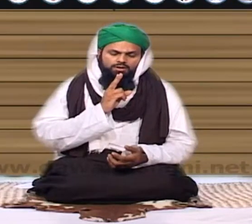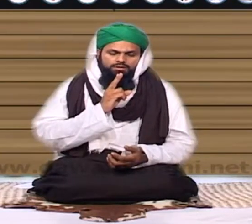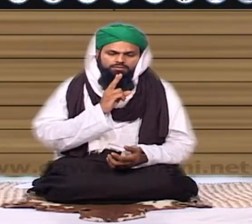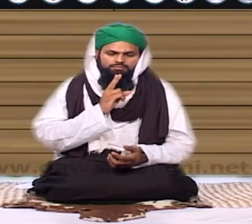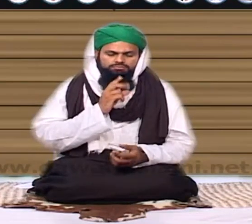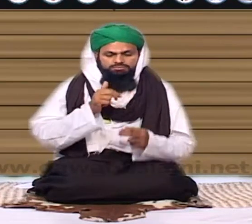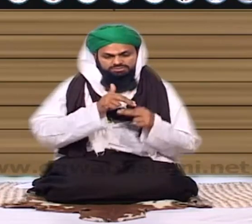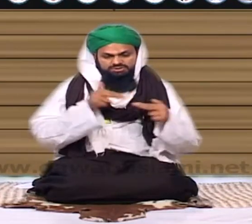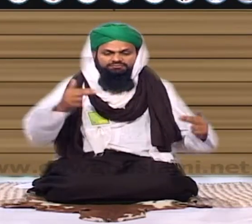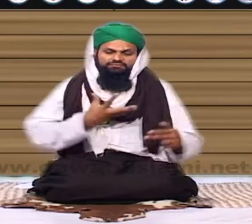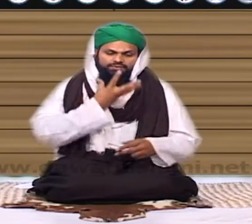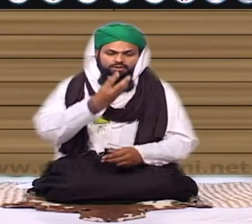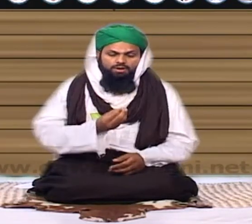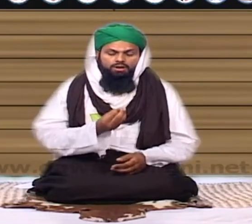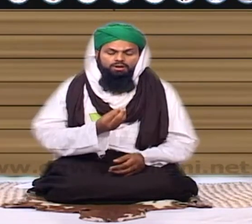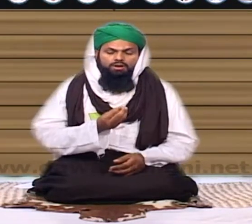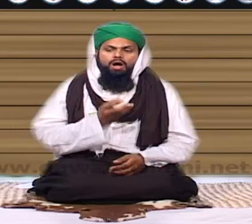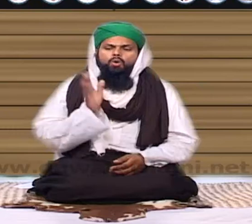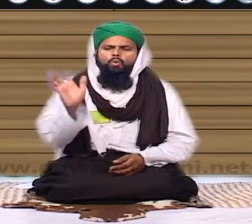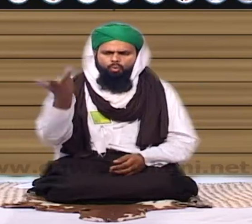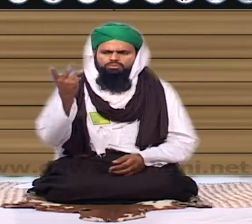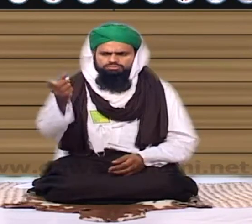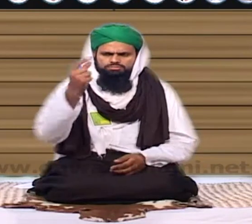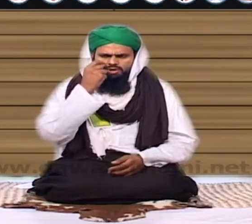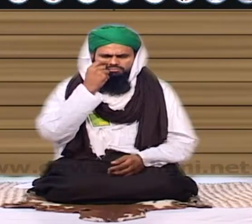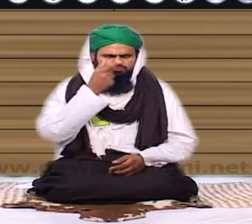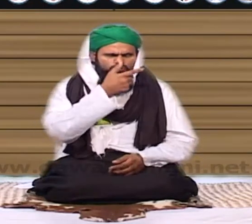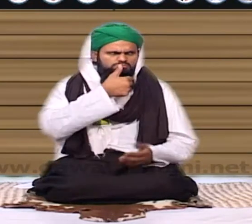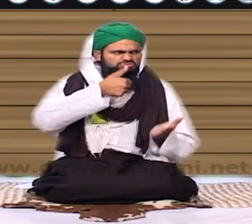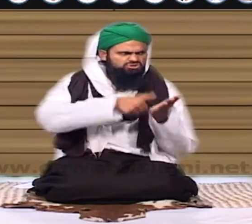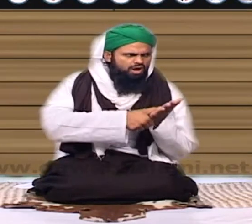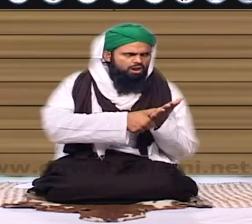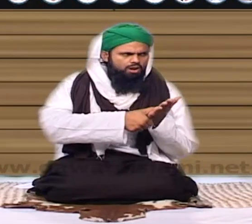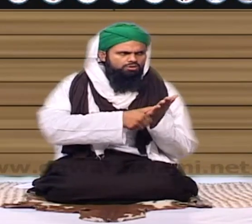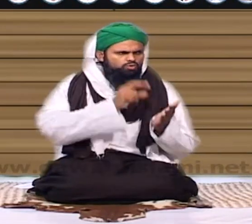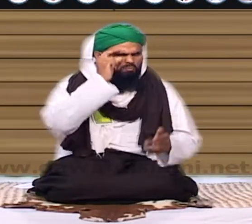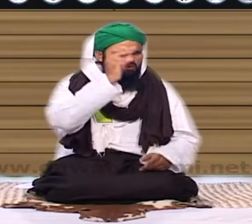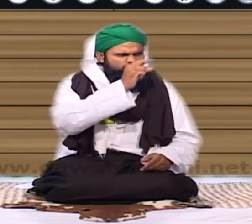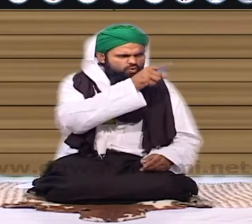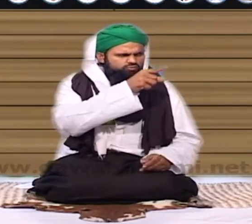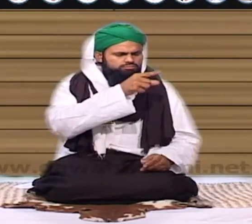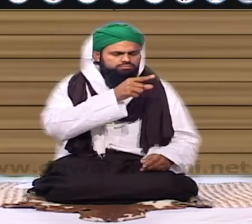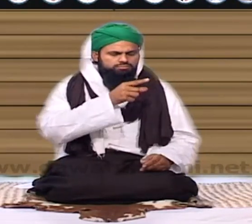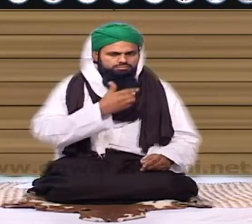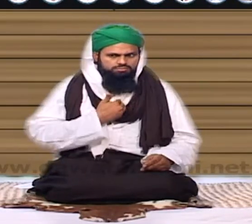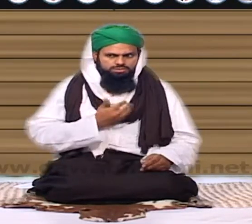دلیل یہ ہے کہ میں اپنے آپ کو ہشیار سمجھتا ہوں کہ اگر آپ میں سے مجھے کوئی کہہ دے کہ تُو جاہل ہے تُو احمق ہے